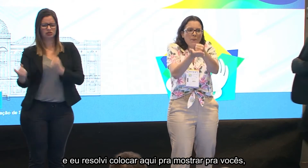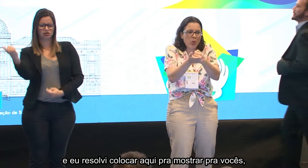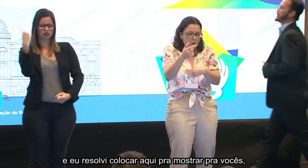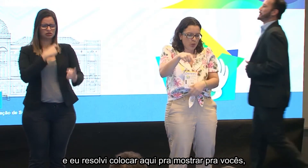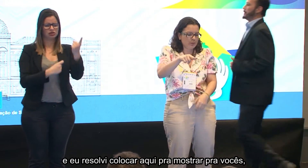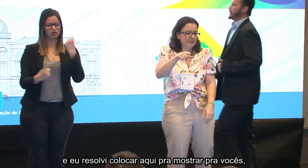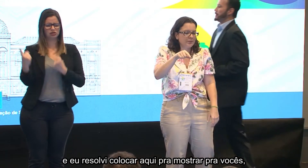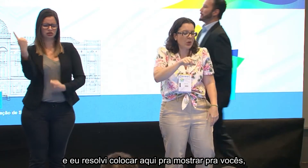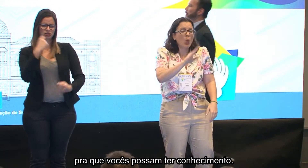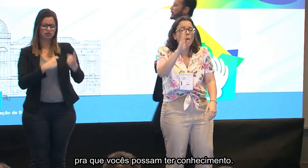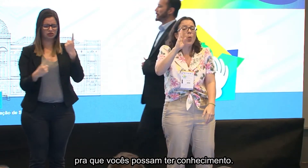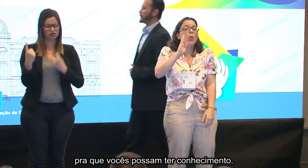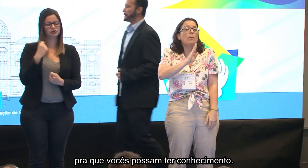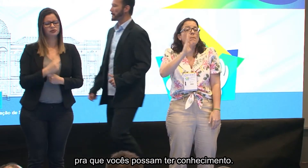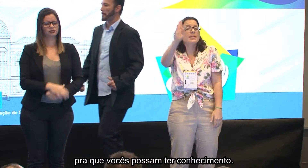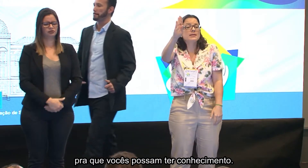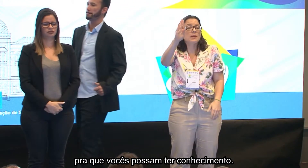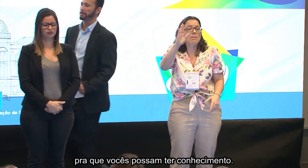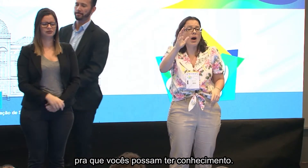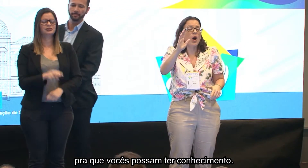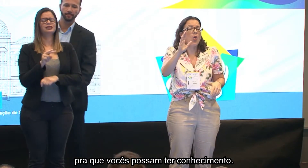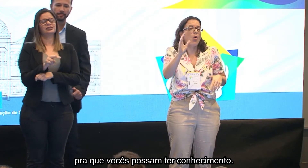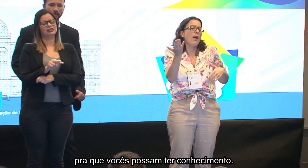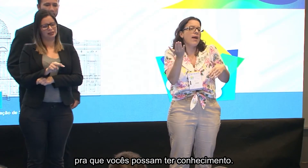para mostrar para vocês, para que vocês possam ter conhecimento.